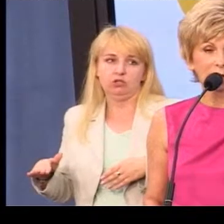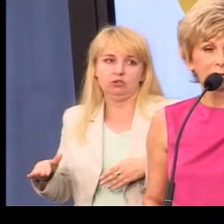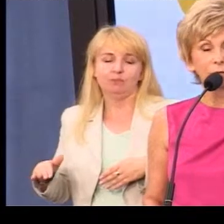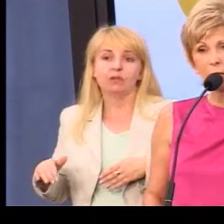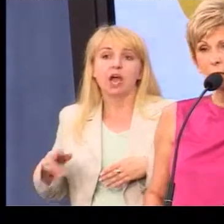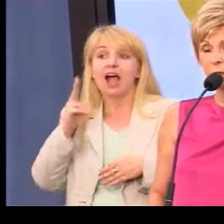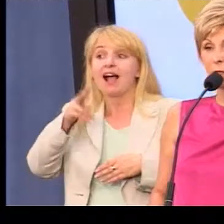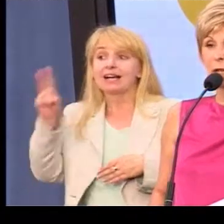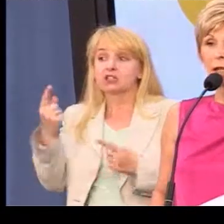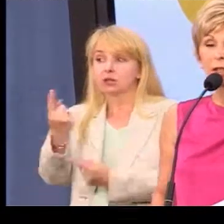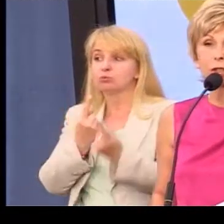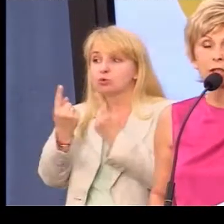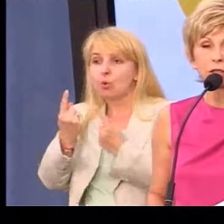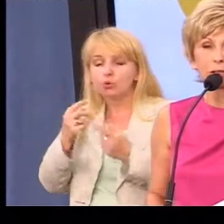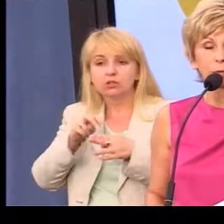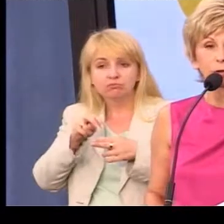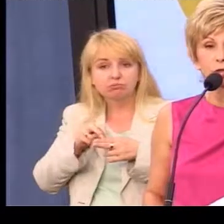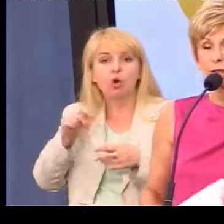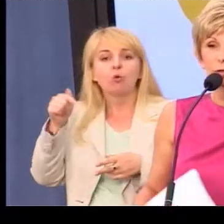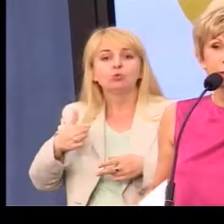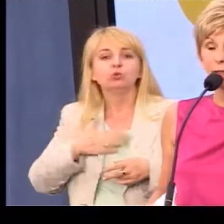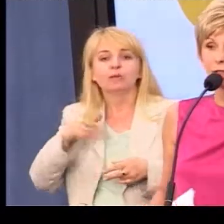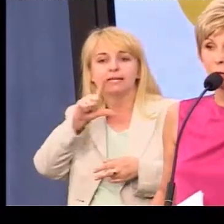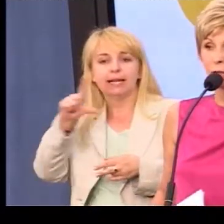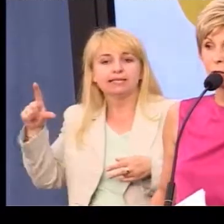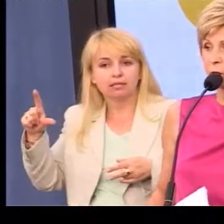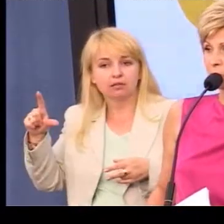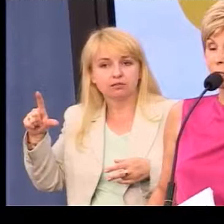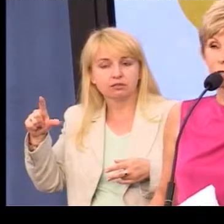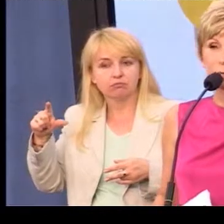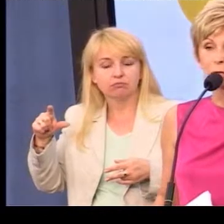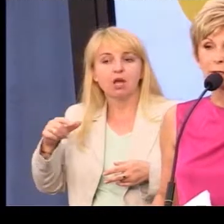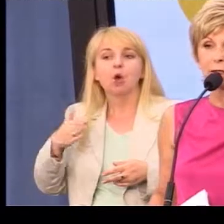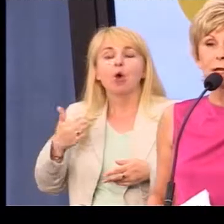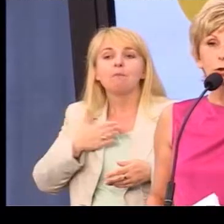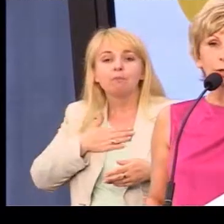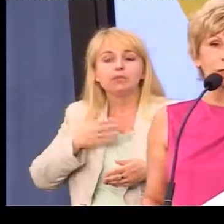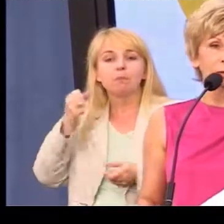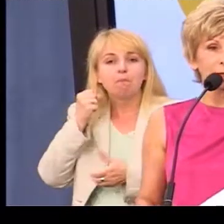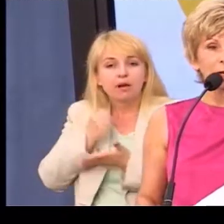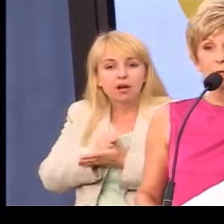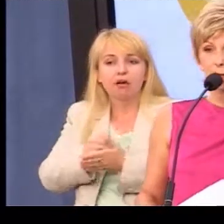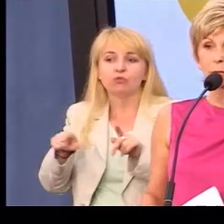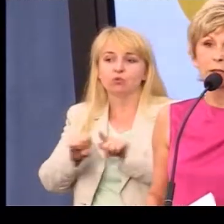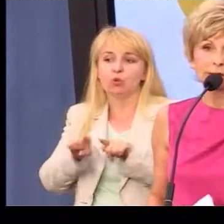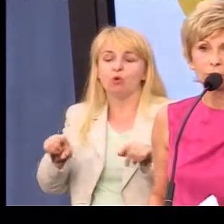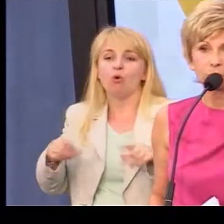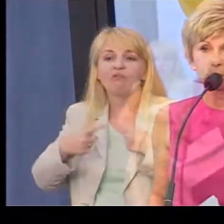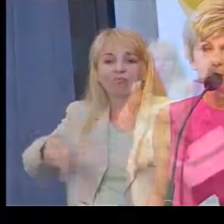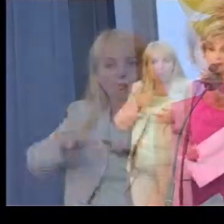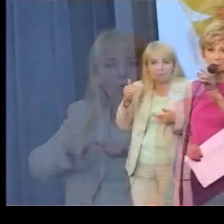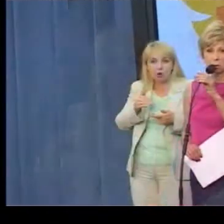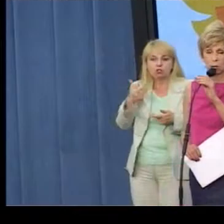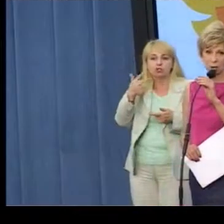naszej ustawie. W tej chwili kliniki leczenia niepłodności jest to jedyna działalność gospodarcza w Polsce, która nie podlega żadnemu